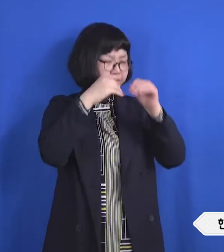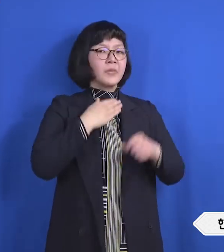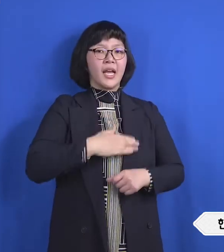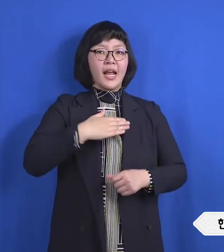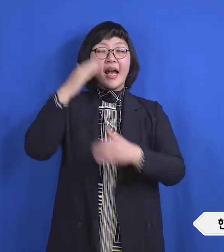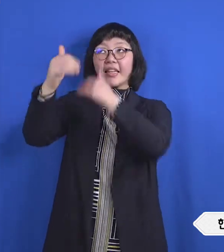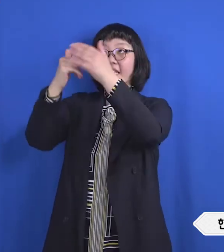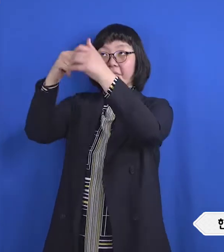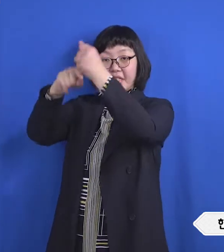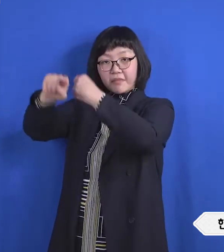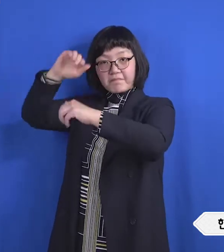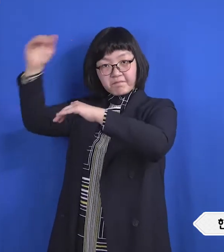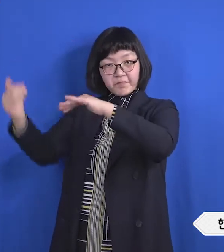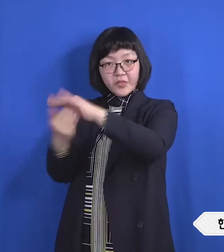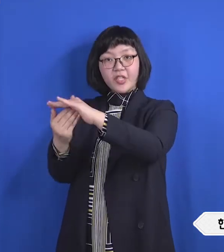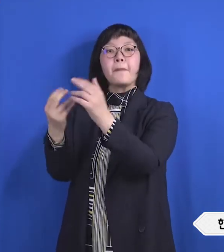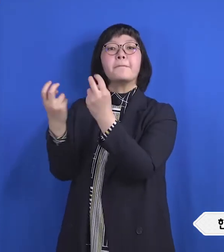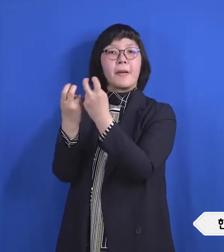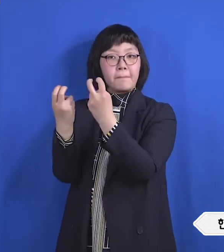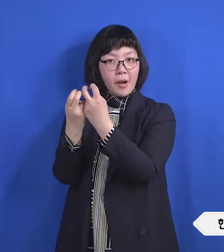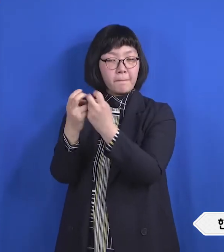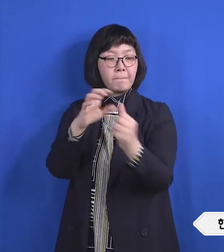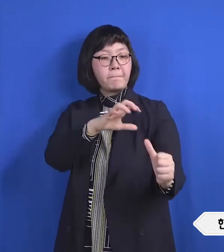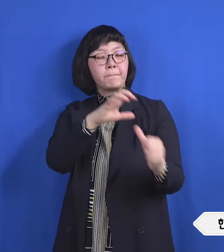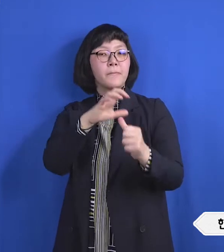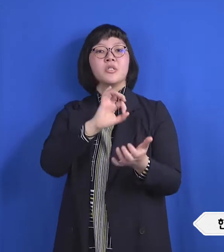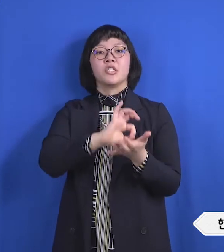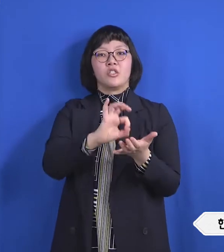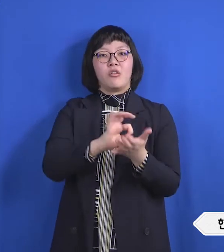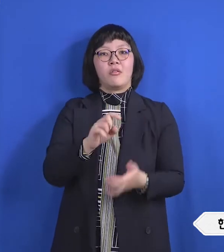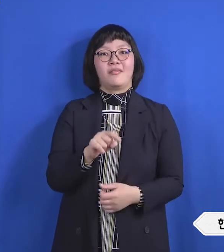뜻을 이루는 방향으로 예정을 하신 것입니다.